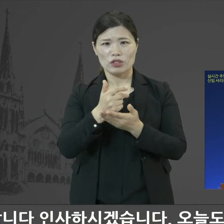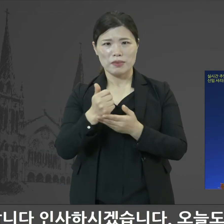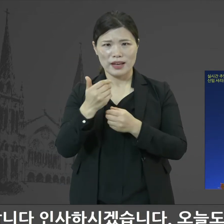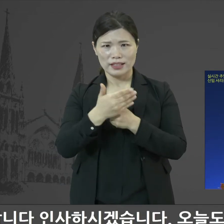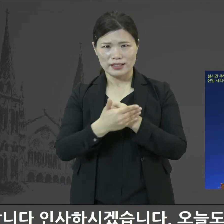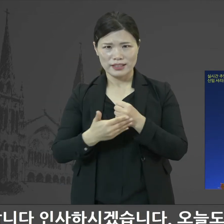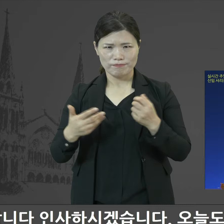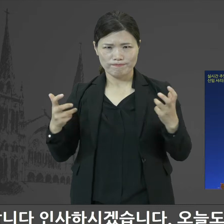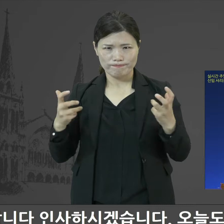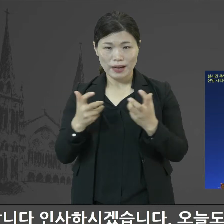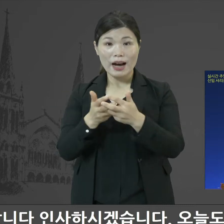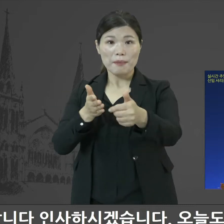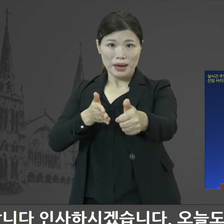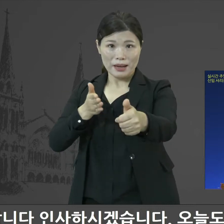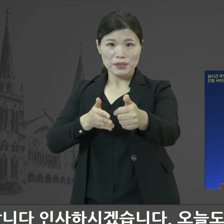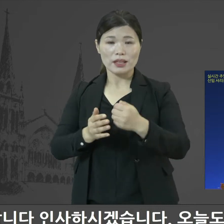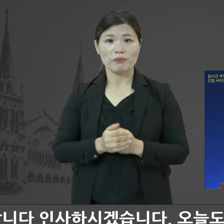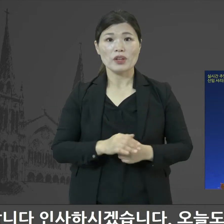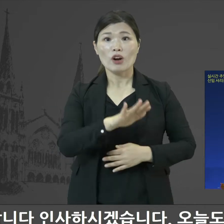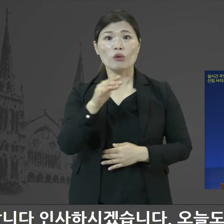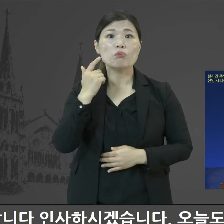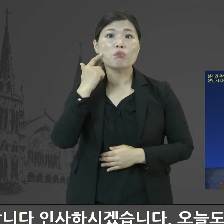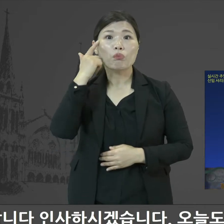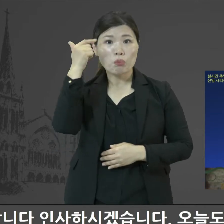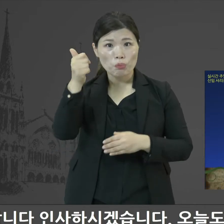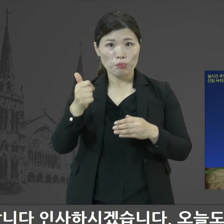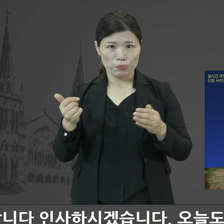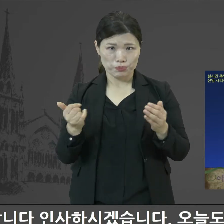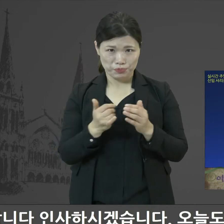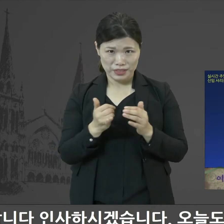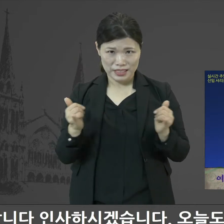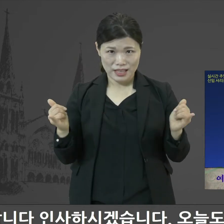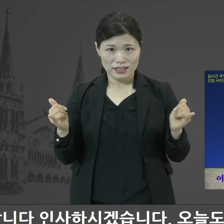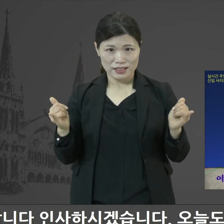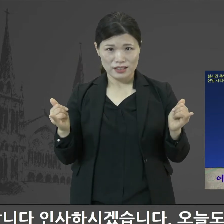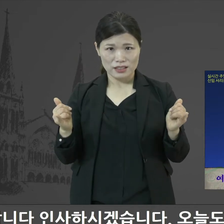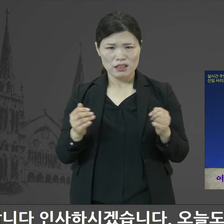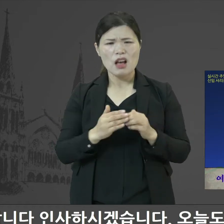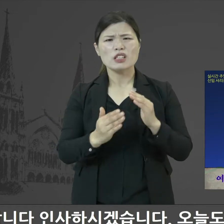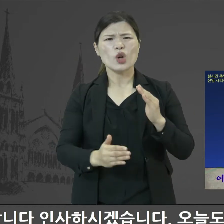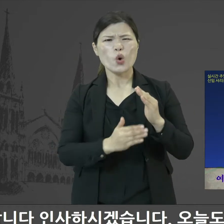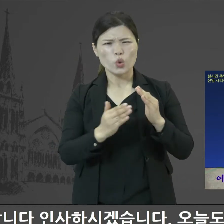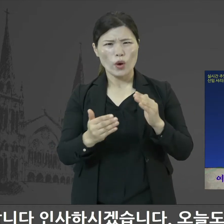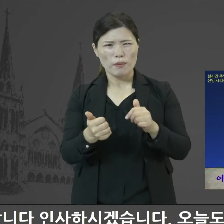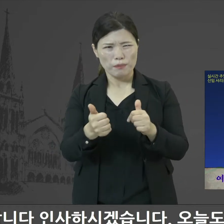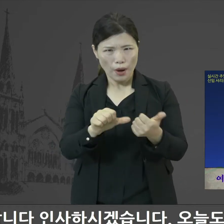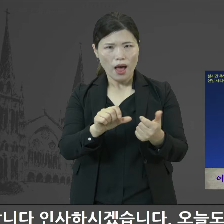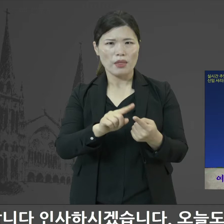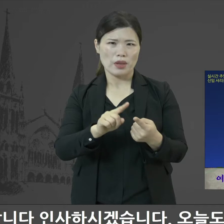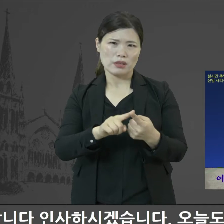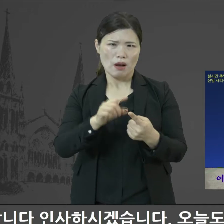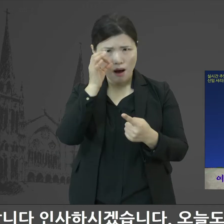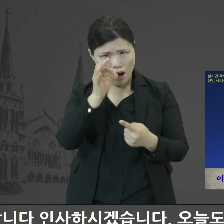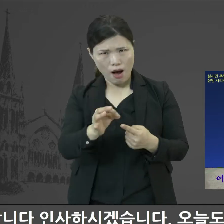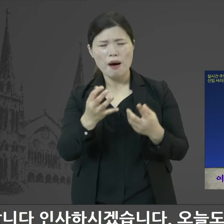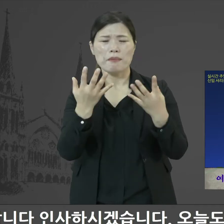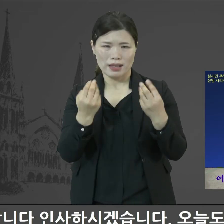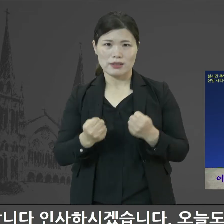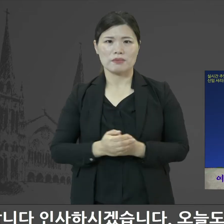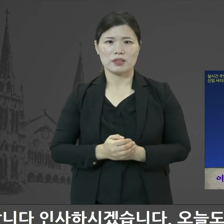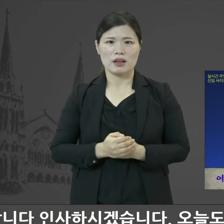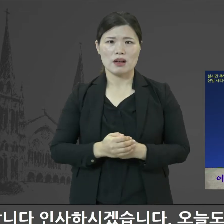소망합니다. 여러분, 목회자는 성도의 임종을 함께할 때가 참 많이 있습니다. 죽음을